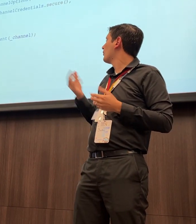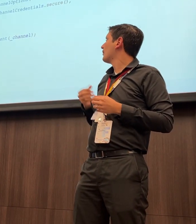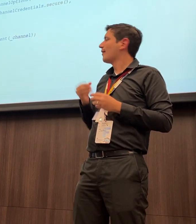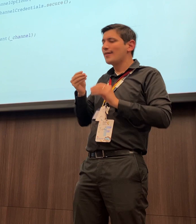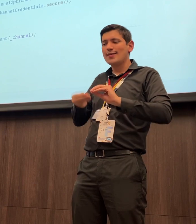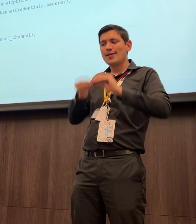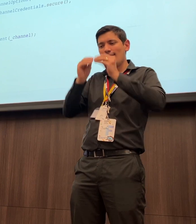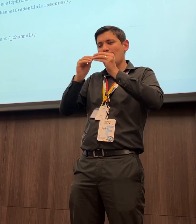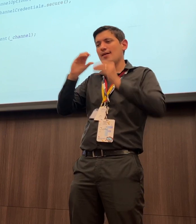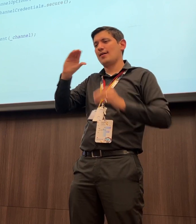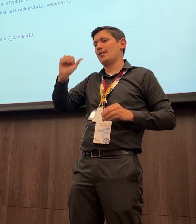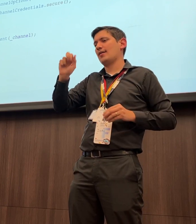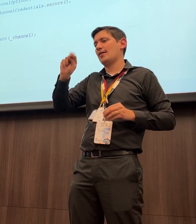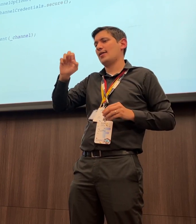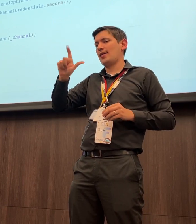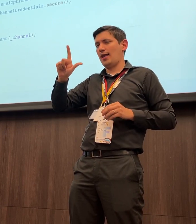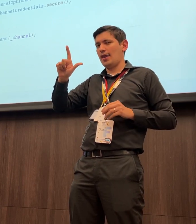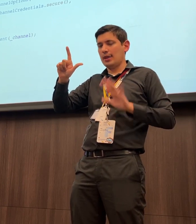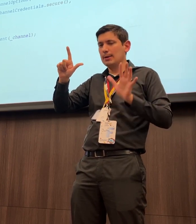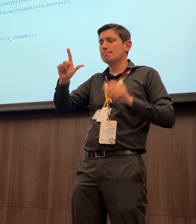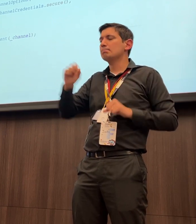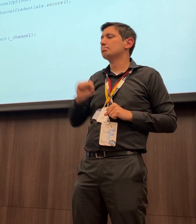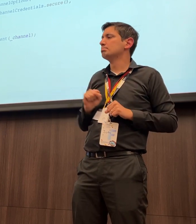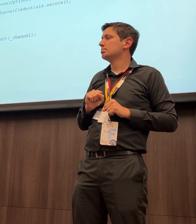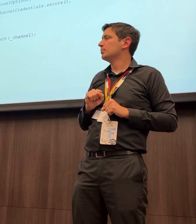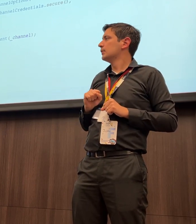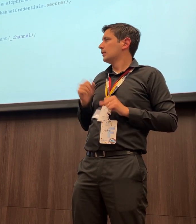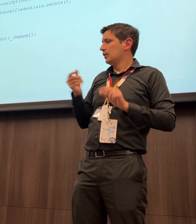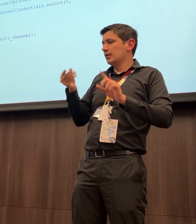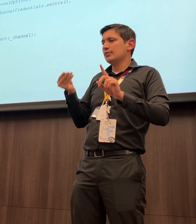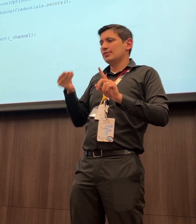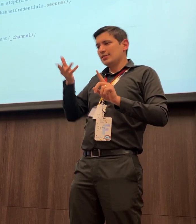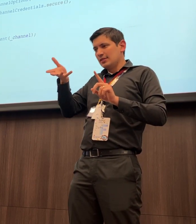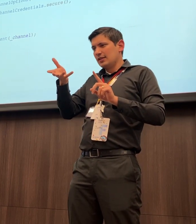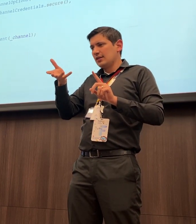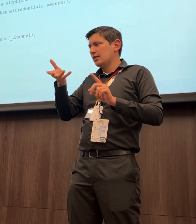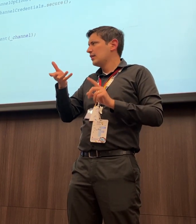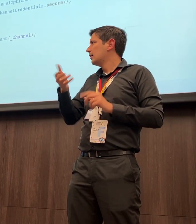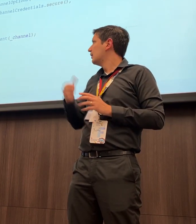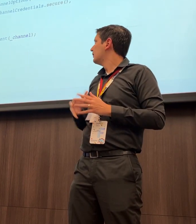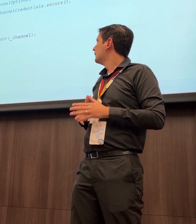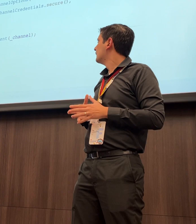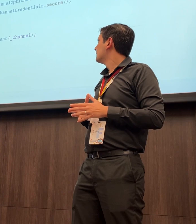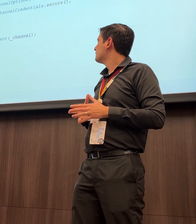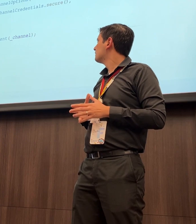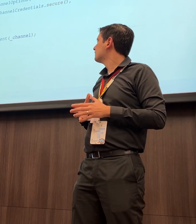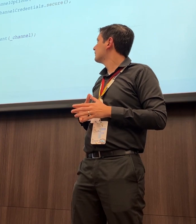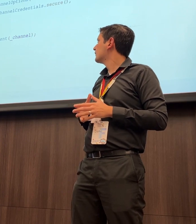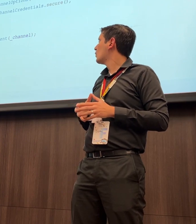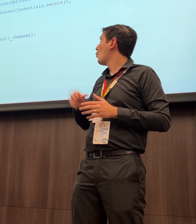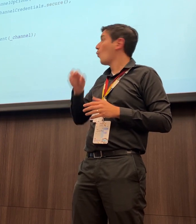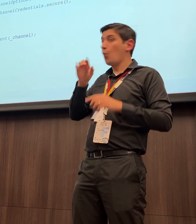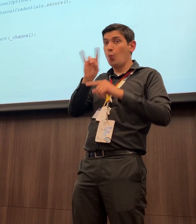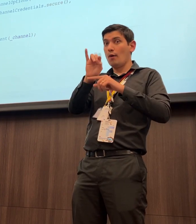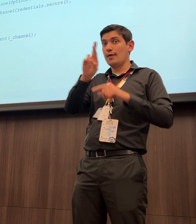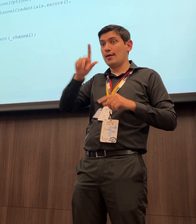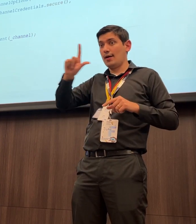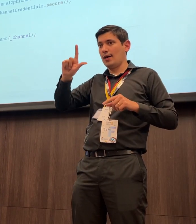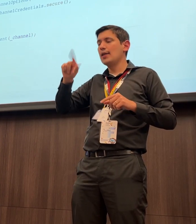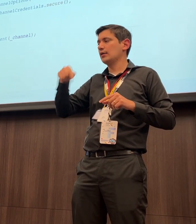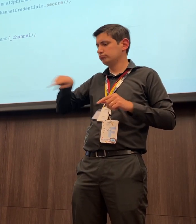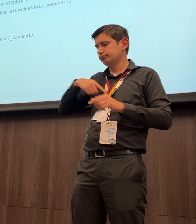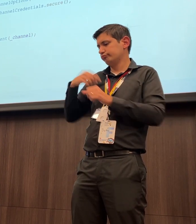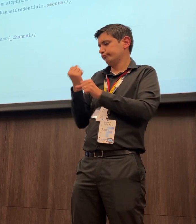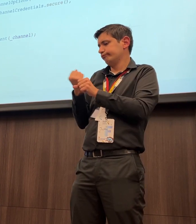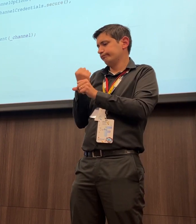canal, un client channel. Le tenemos que proveer la base URL. Esta URL va a ser, bueno, si estamos